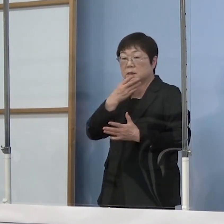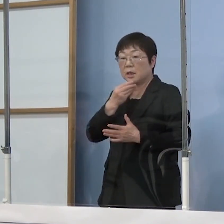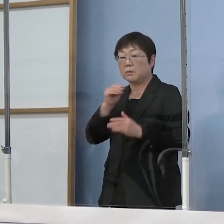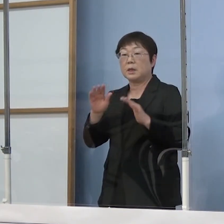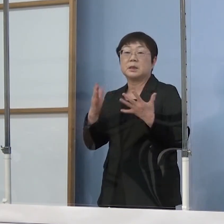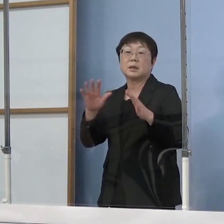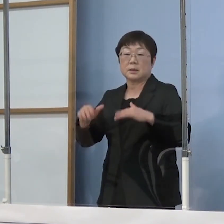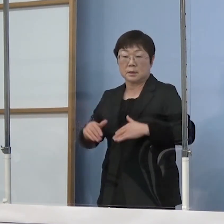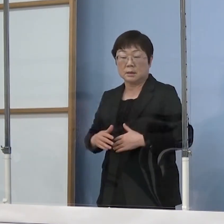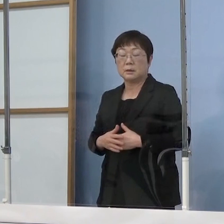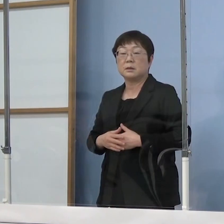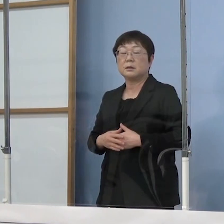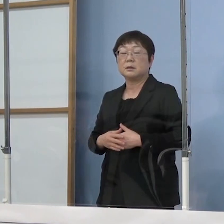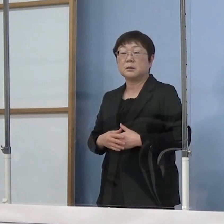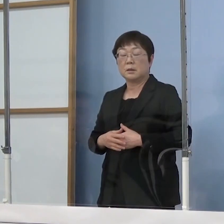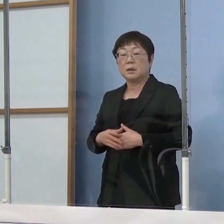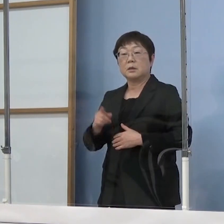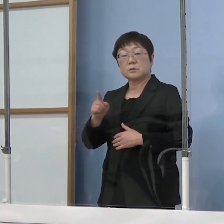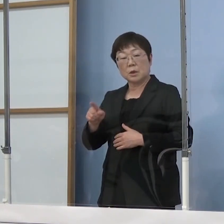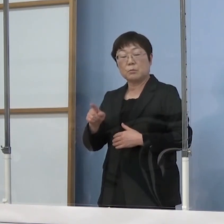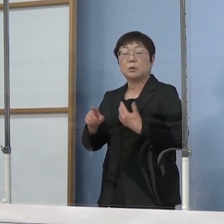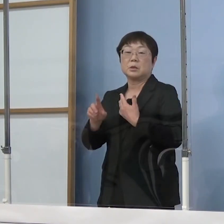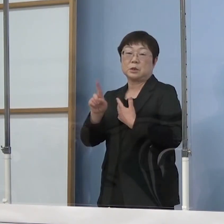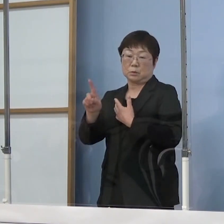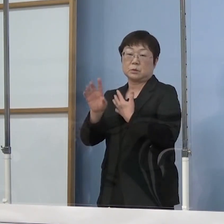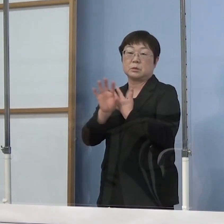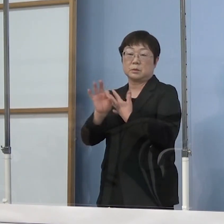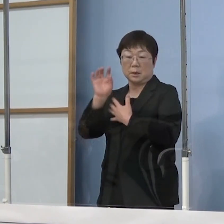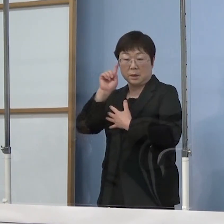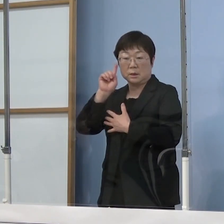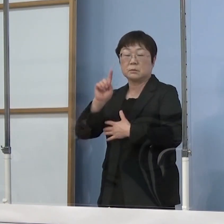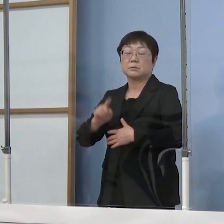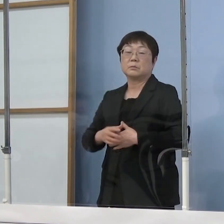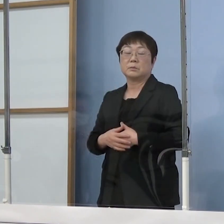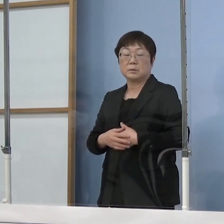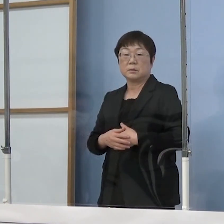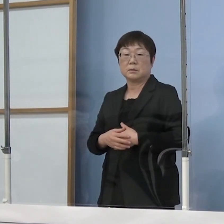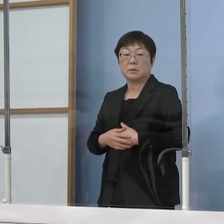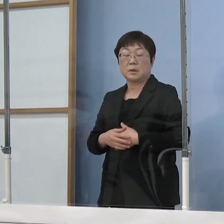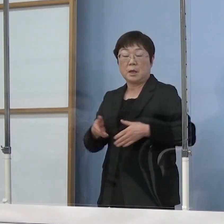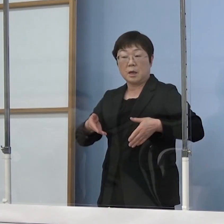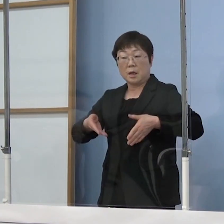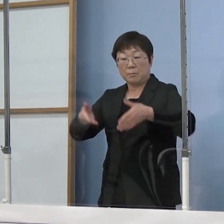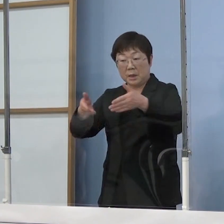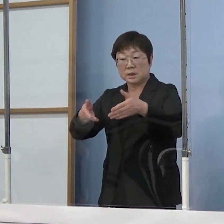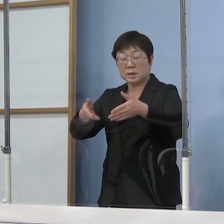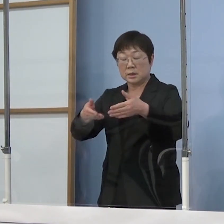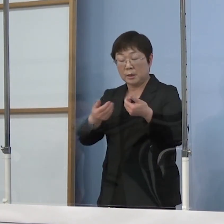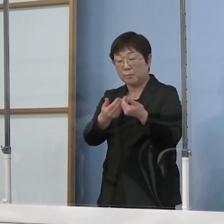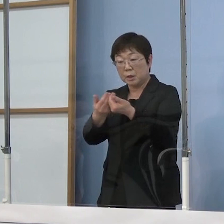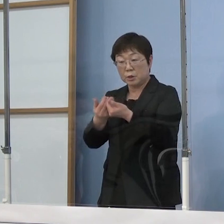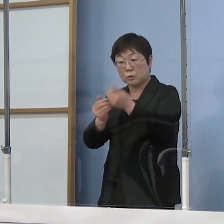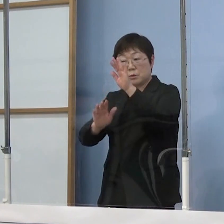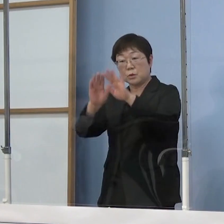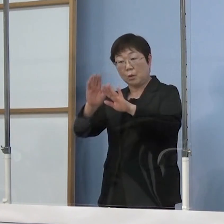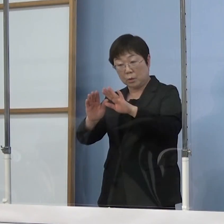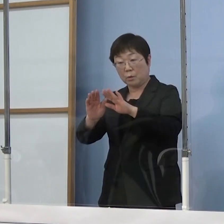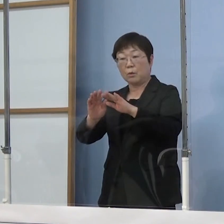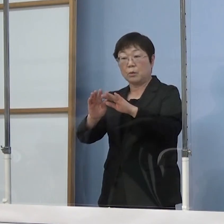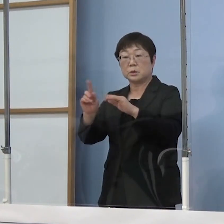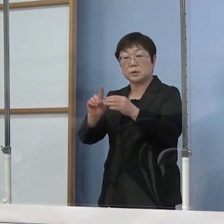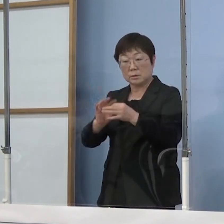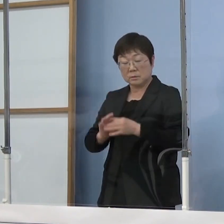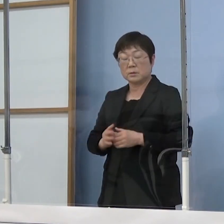ったということもこれあるところでありますので、やはり沿道でのその密集具合といったもの